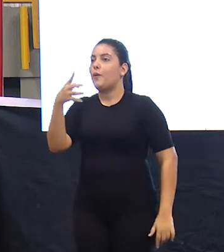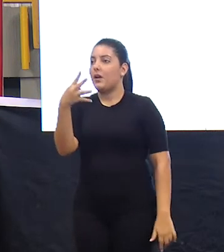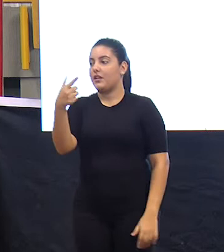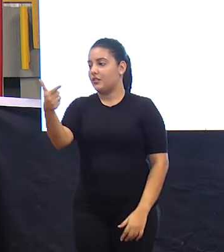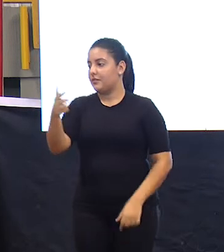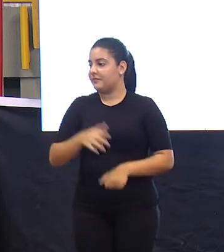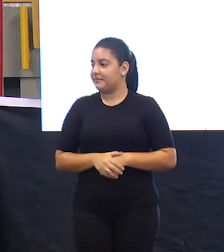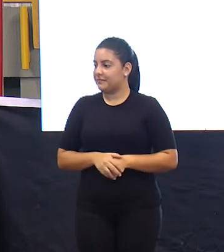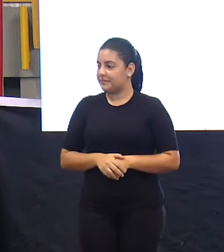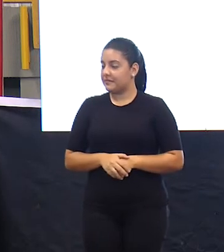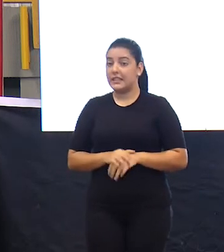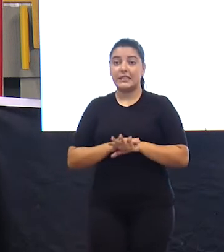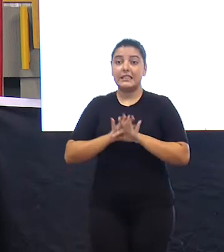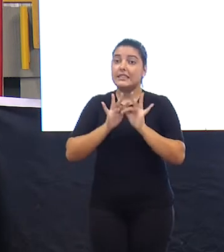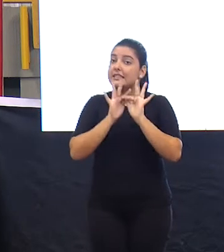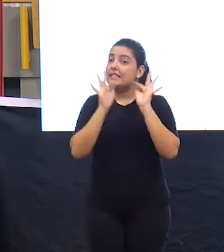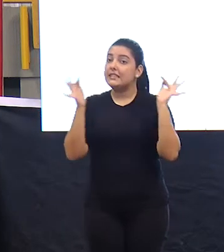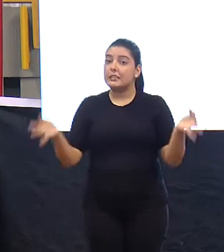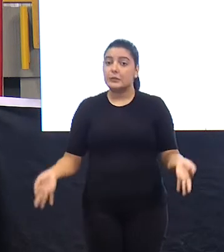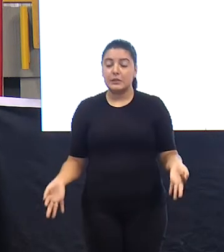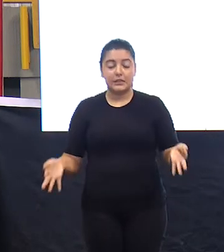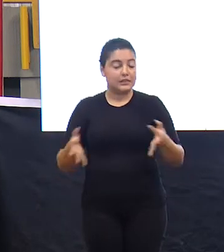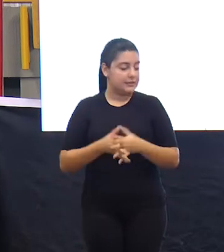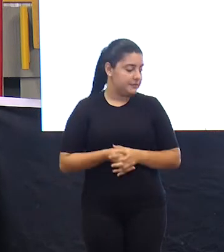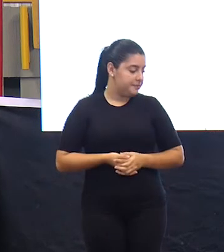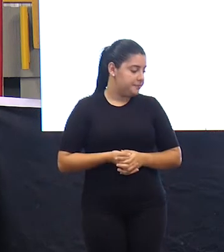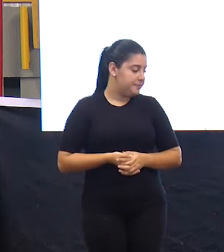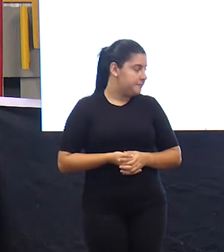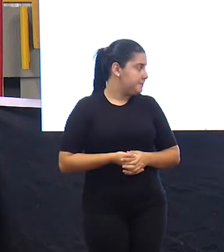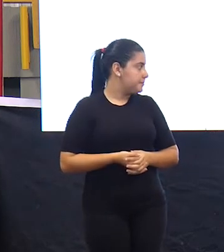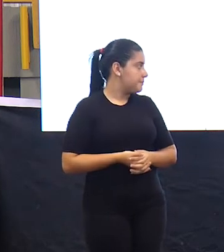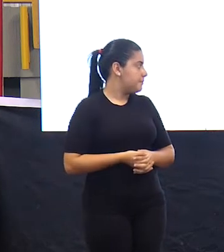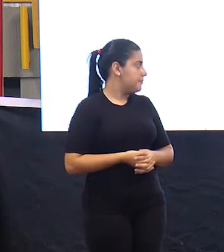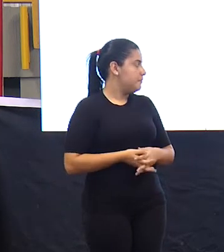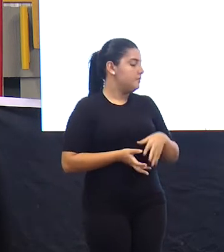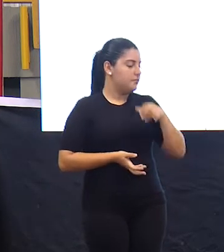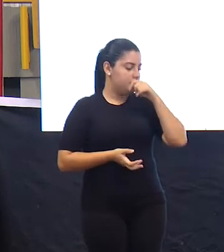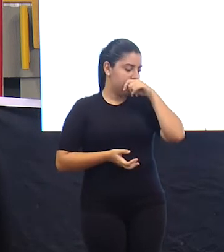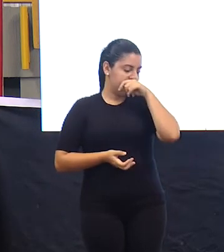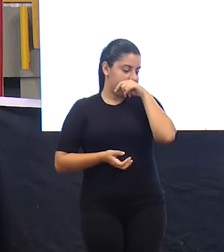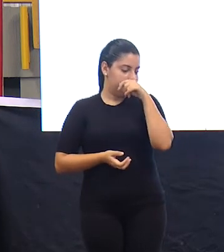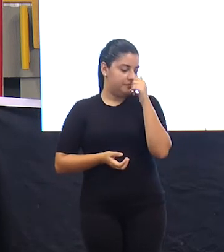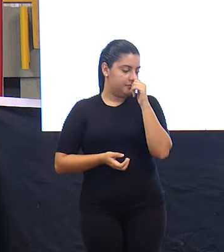84, 42. Então, quando eu faço, vamos lá, ó.